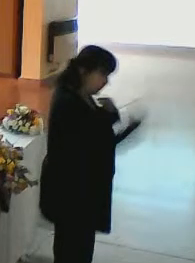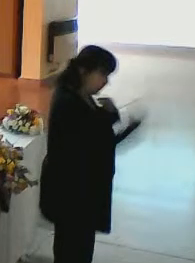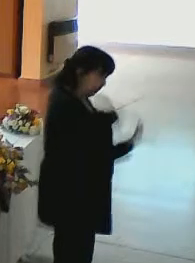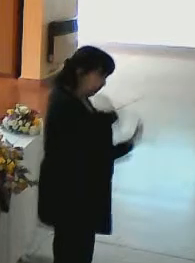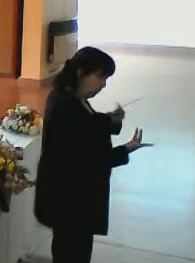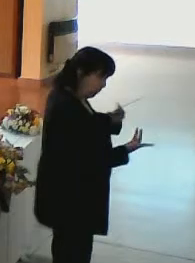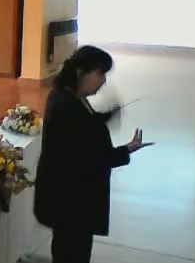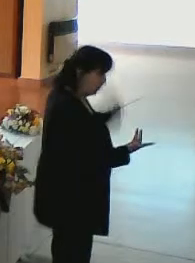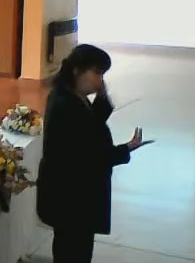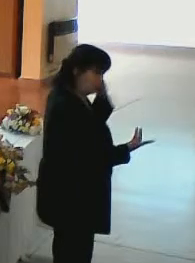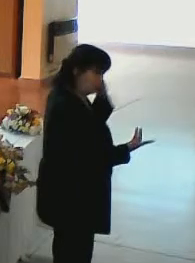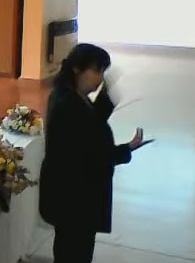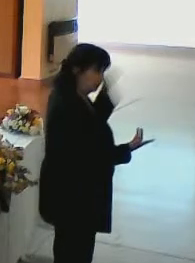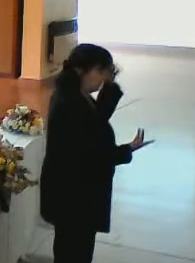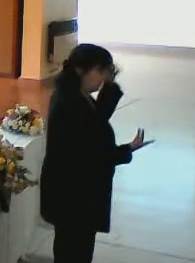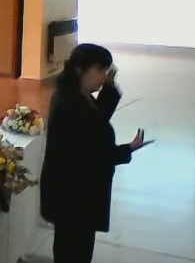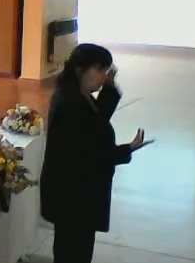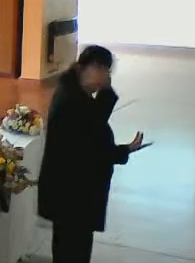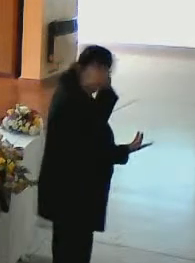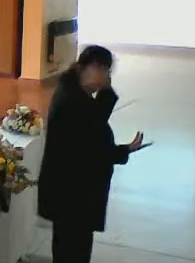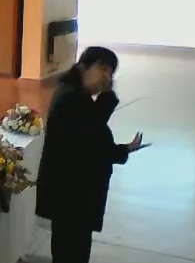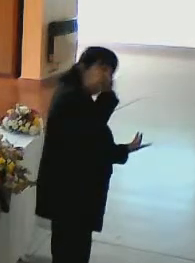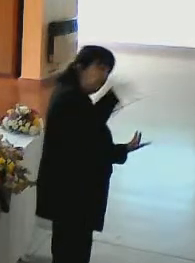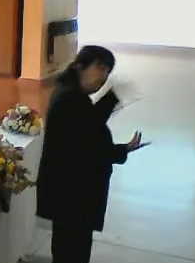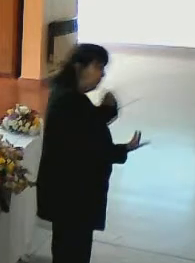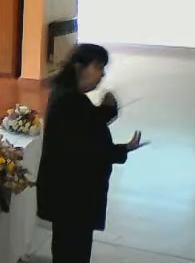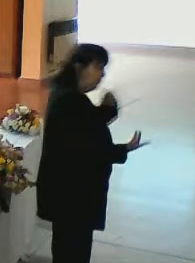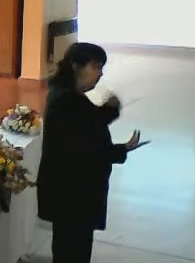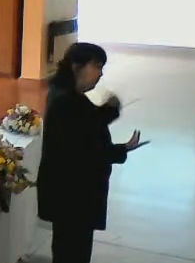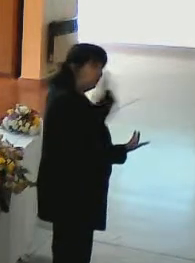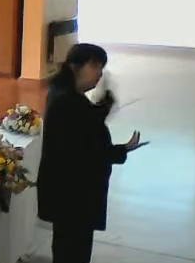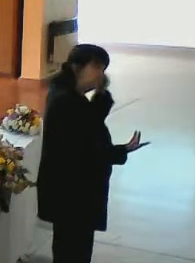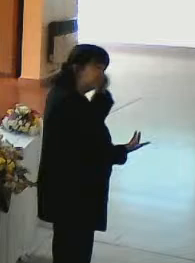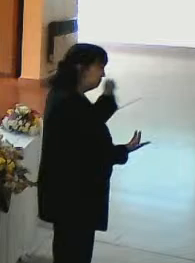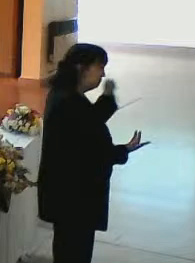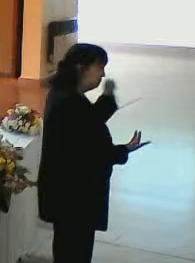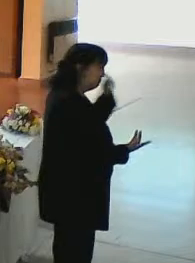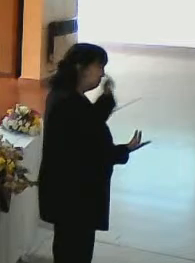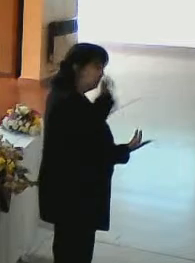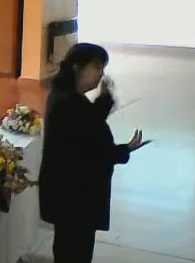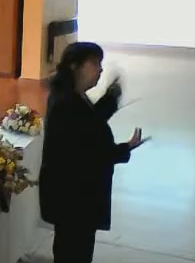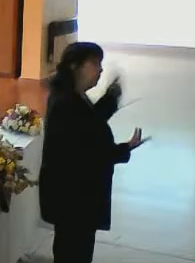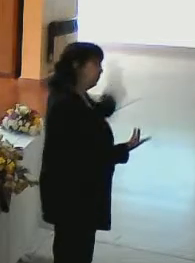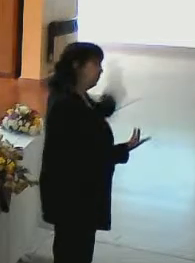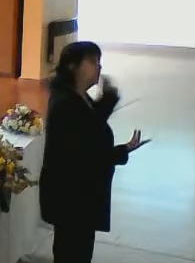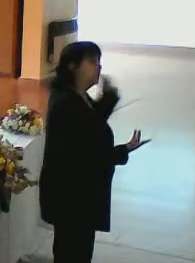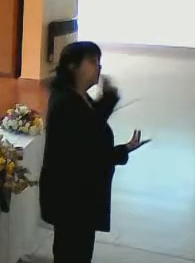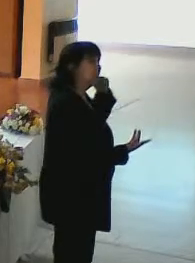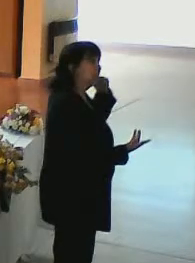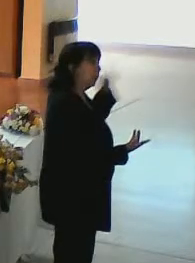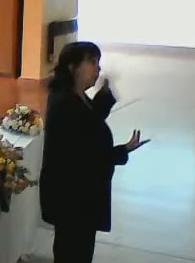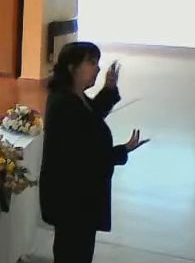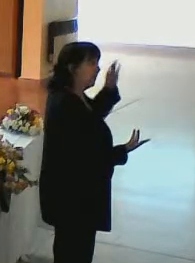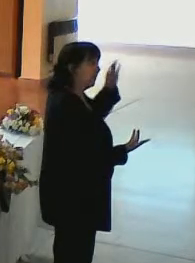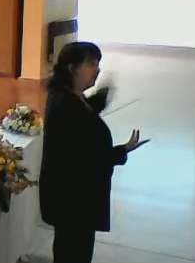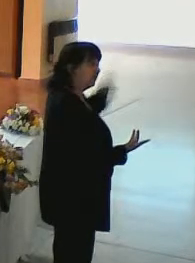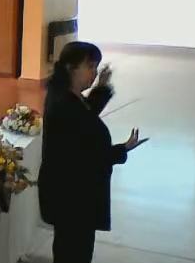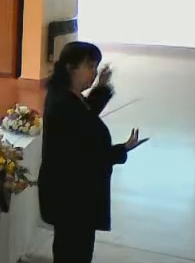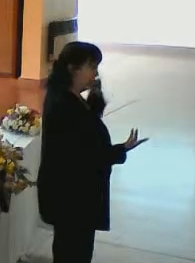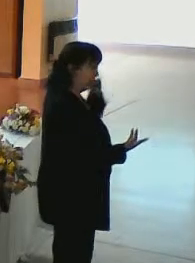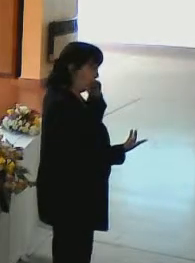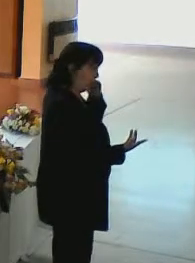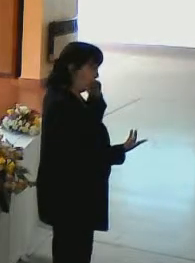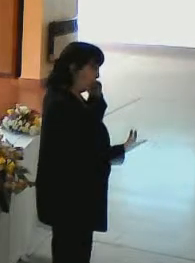después de muchos años de controversia con el neurólogo, pudimos llegar a un acuerdo con ellos,